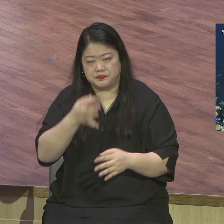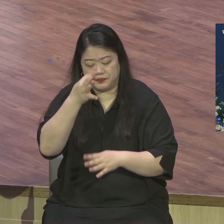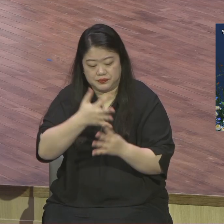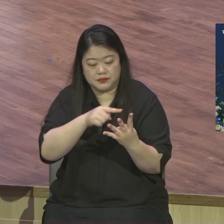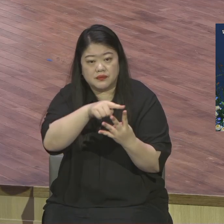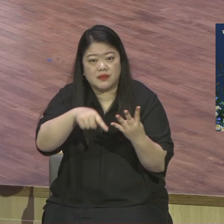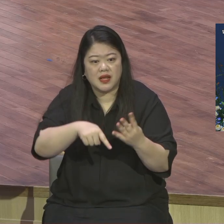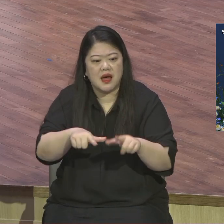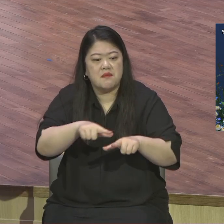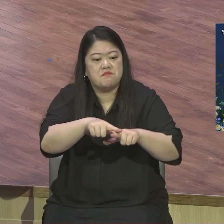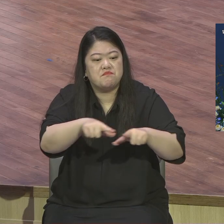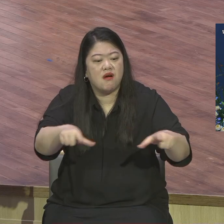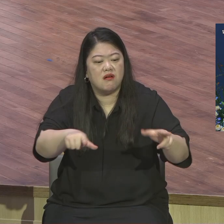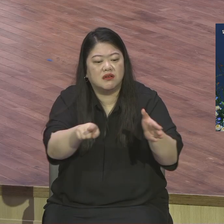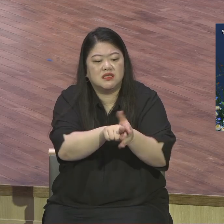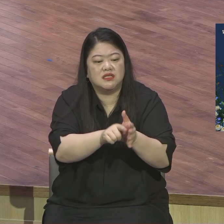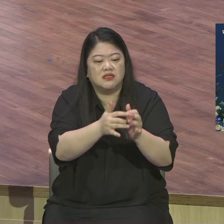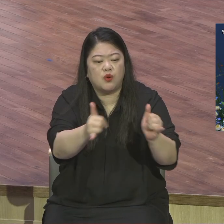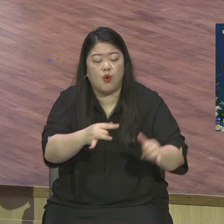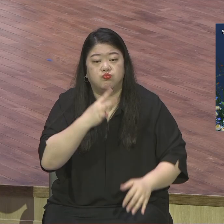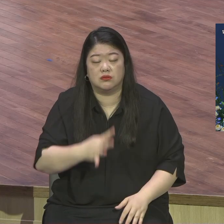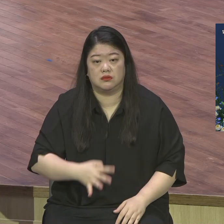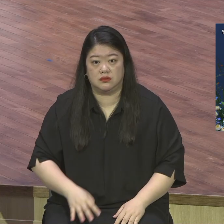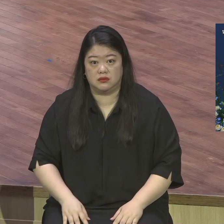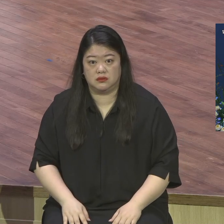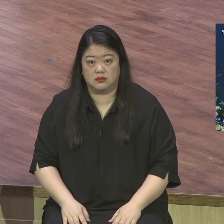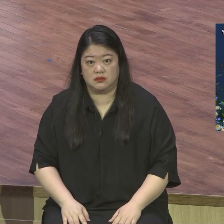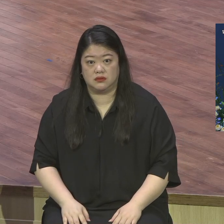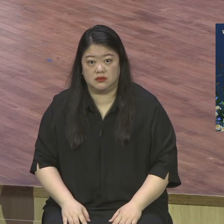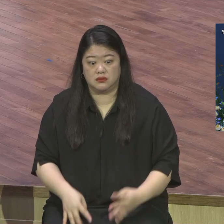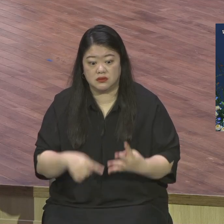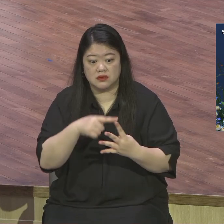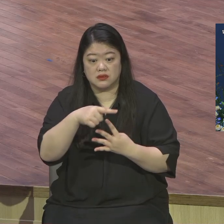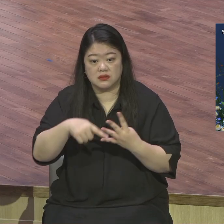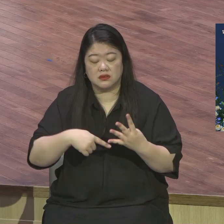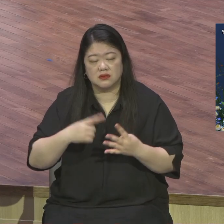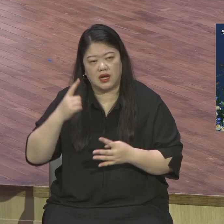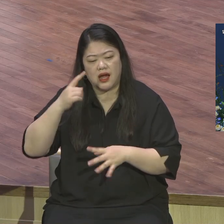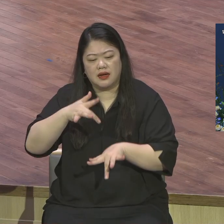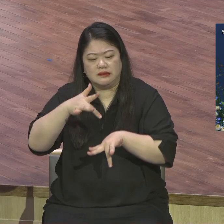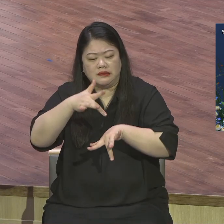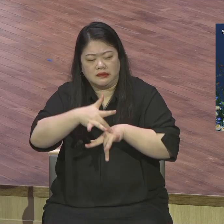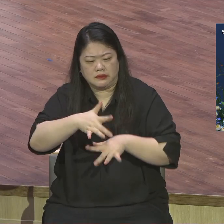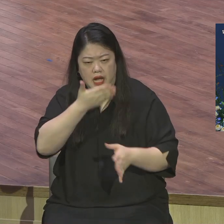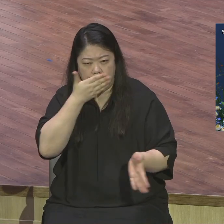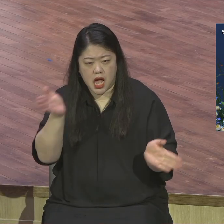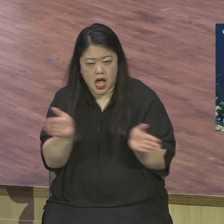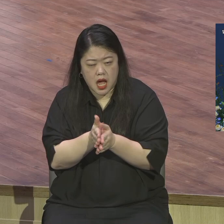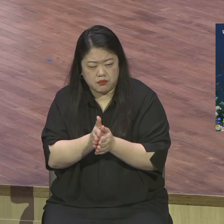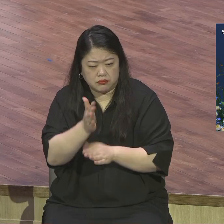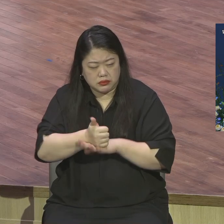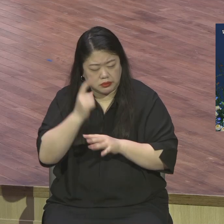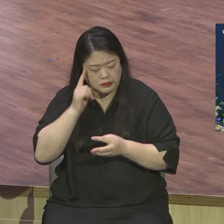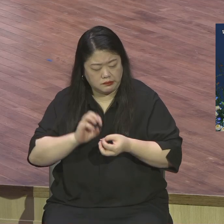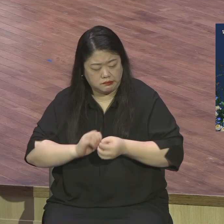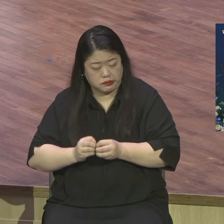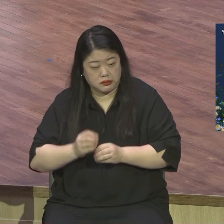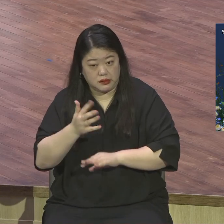지금 교주들이 돼가지고 사람들을 미역하니까 영에 잡혀가지고 그렇게 한단 말이에요. 오늘 본문에 보면